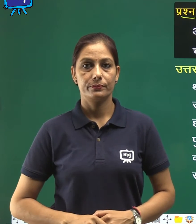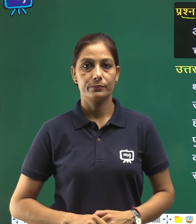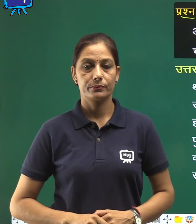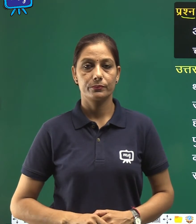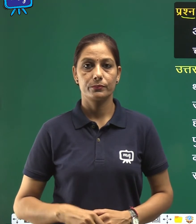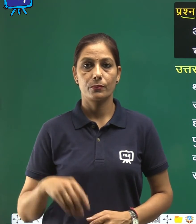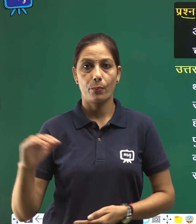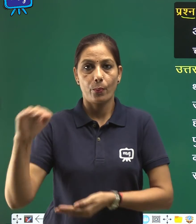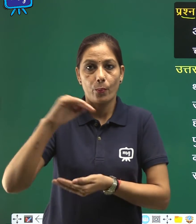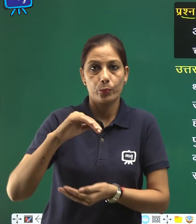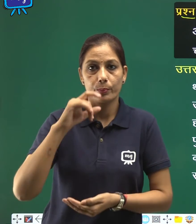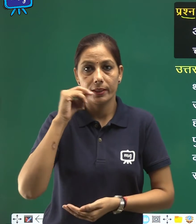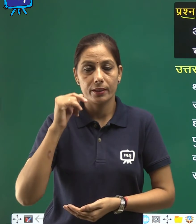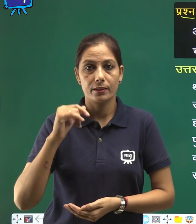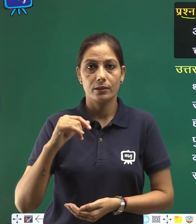पुत्रवधू